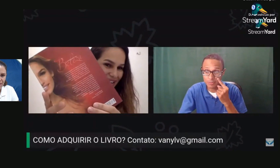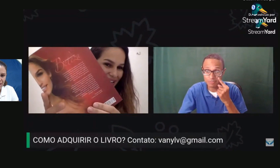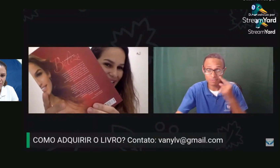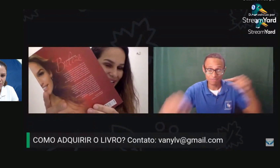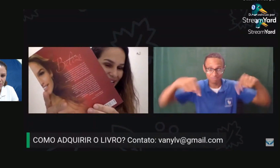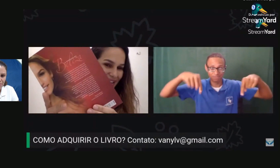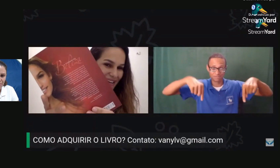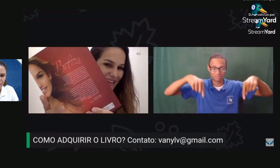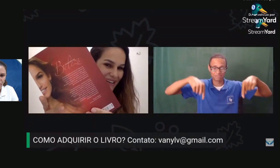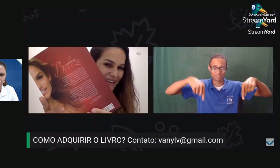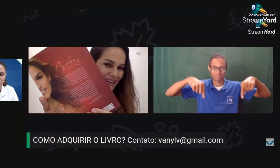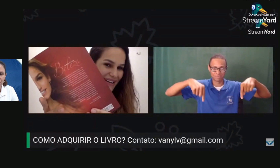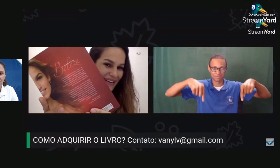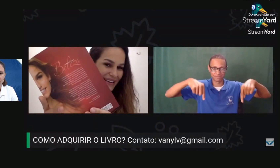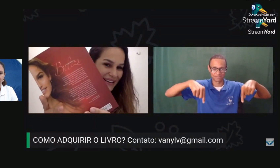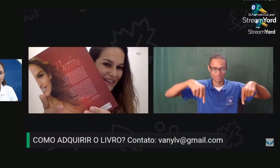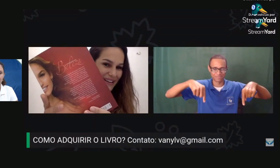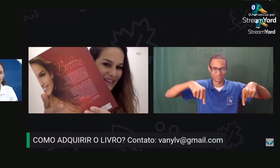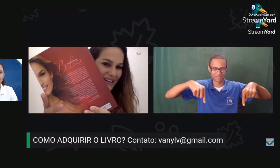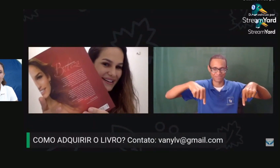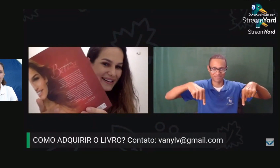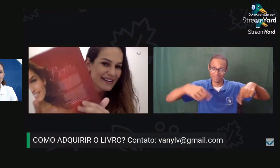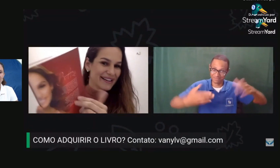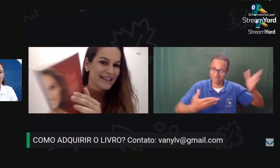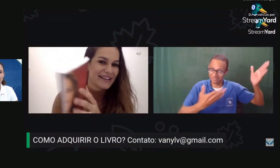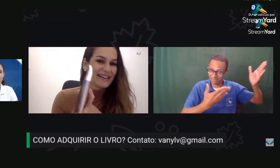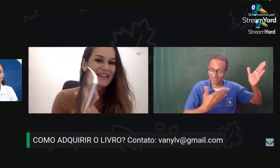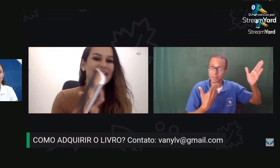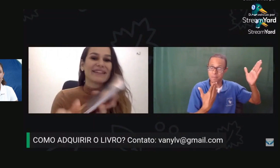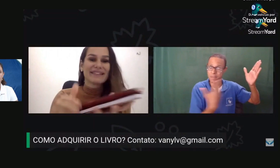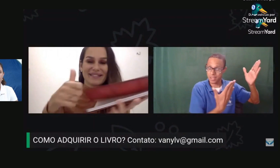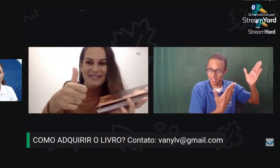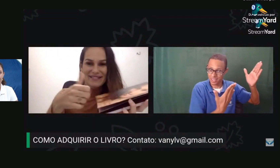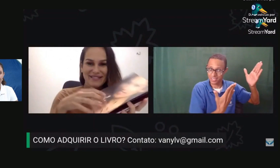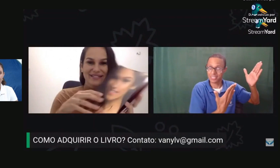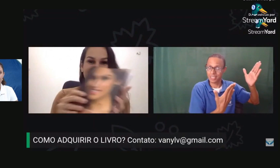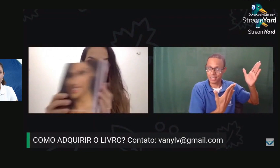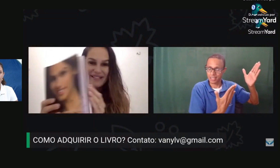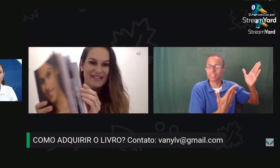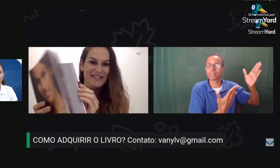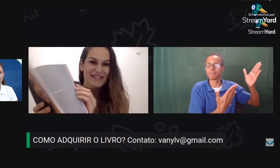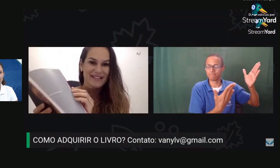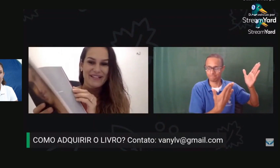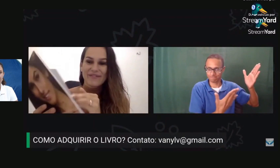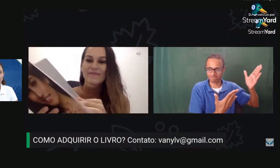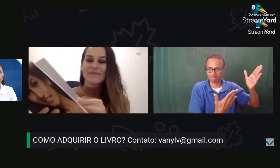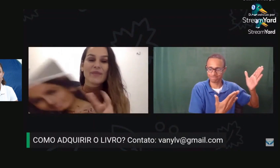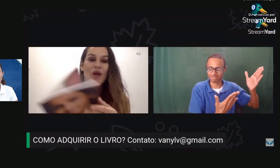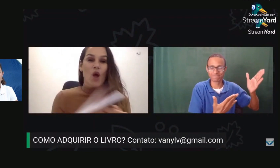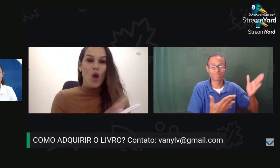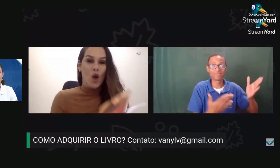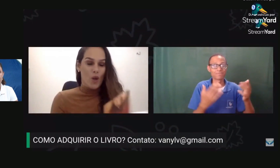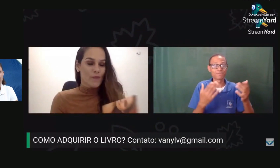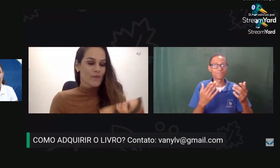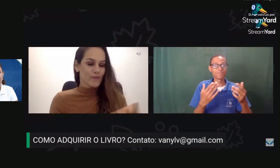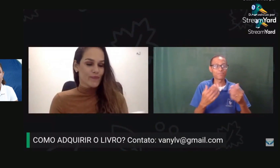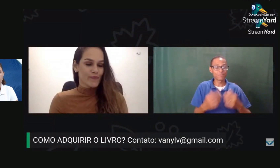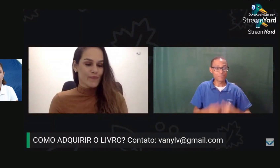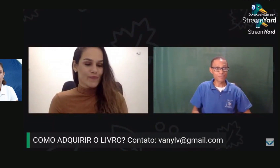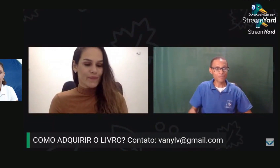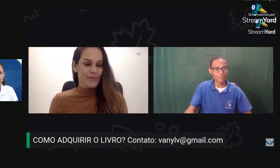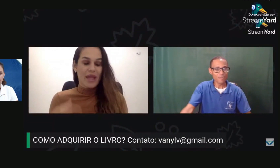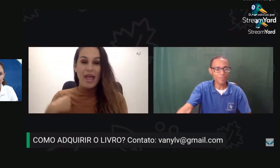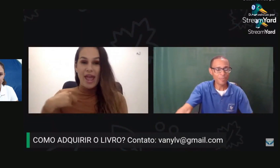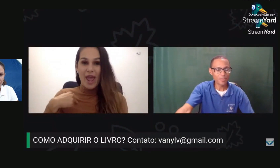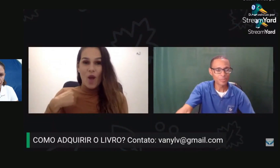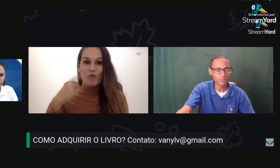Este é o livro. Como adquirir o livro? Você pode entrar em contato com por esse e-mail e fazer, então, o